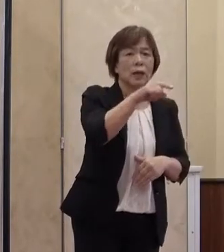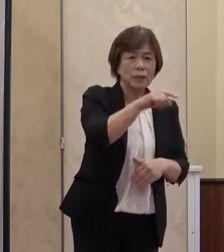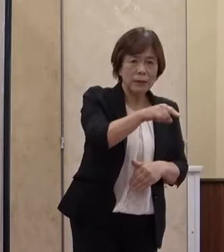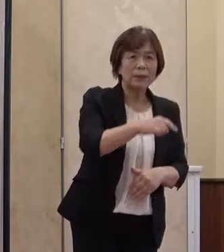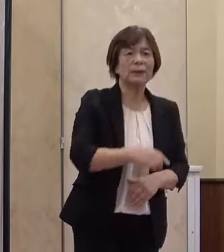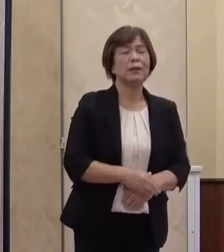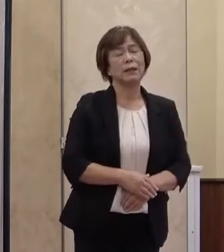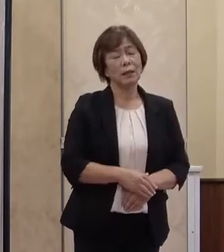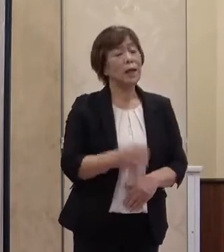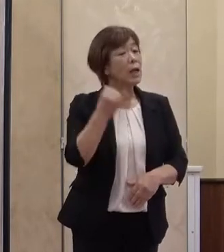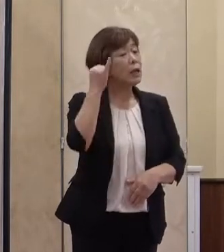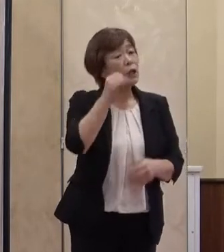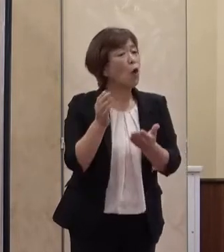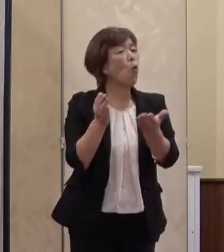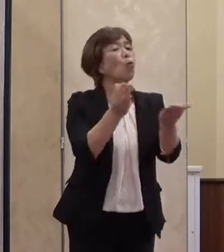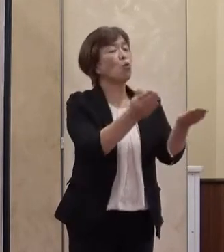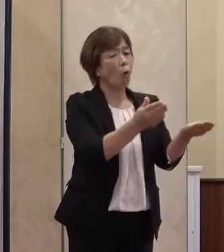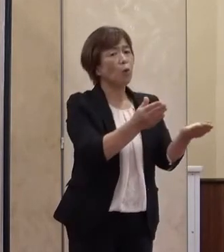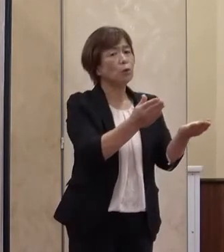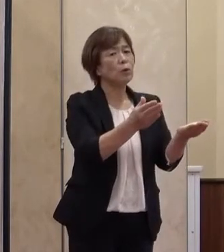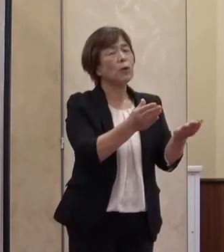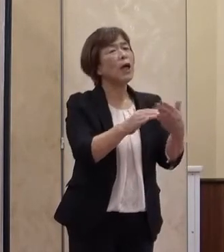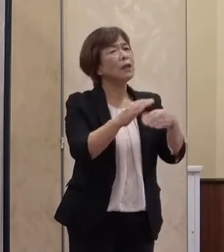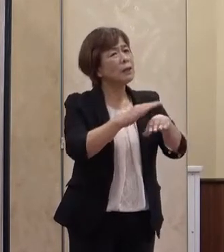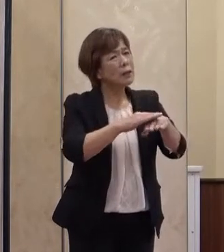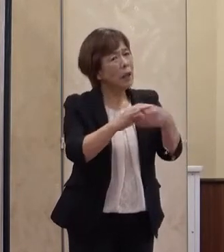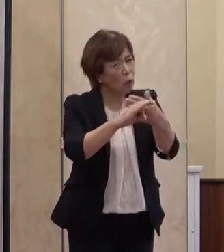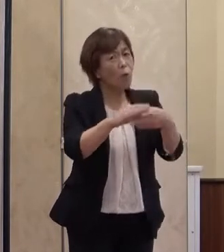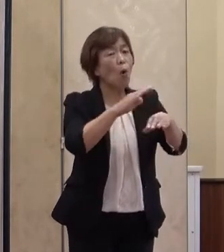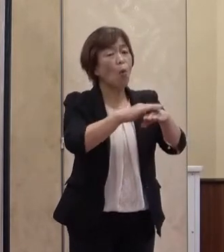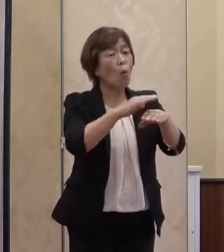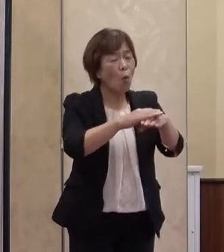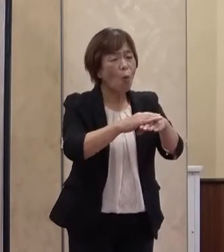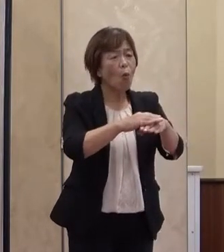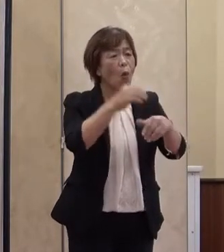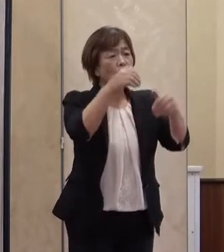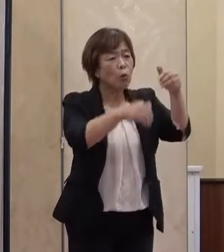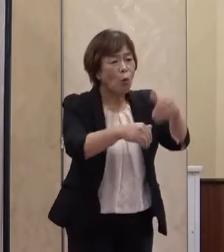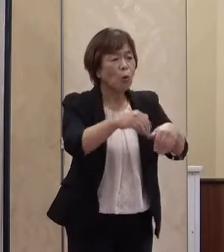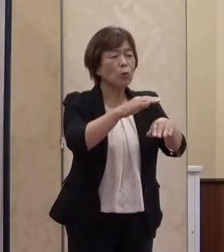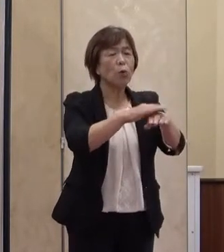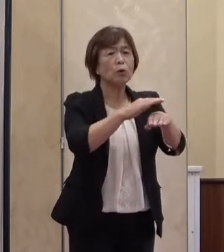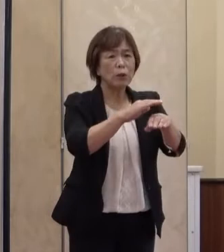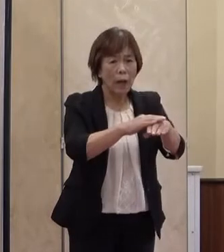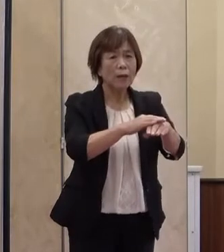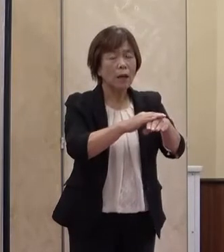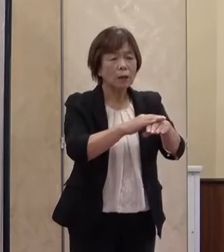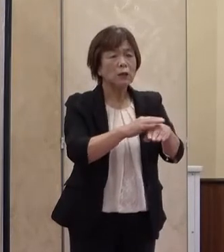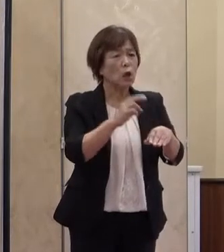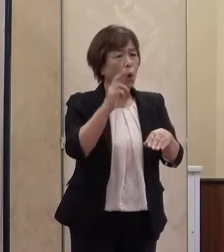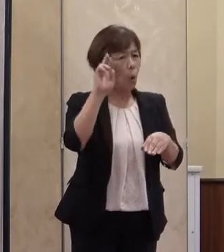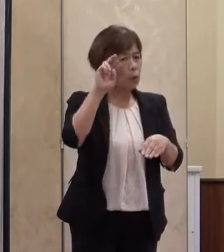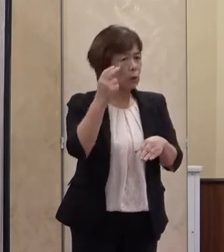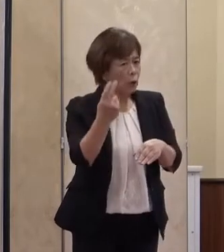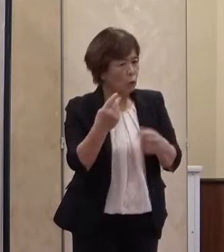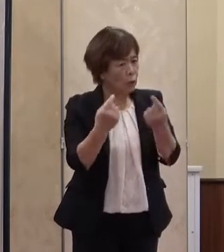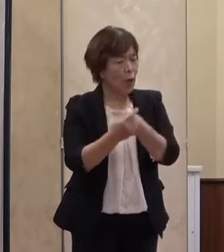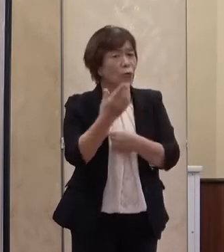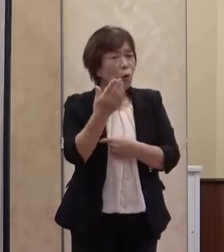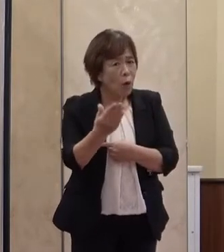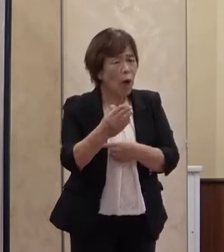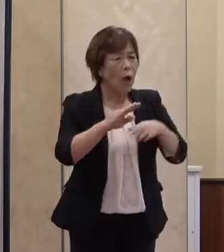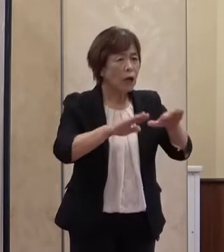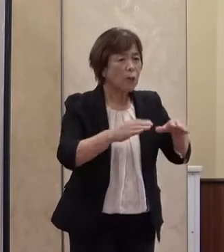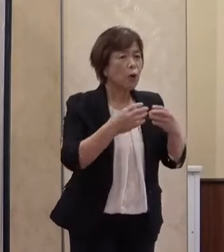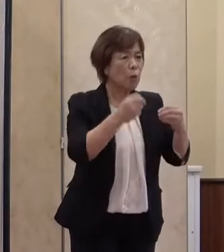その意見を問うと、投票という形で意見を問うということが非常に重要だと思ってます。だからそれをマストの条